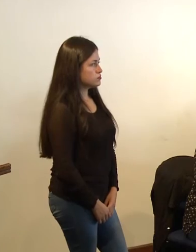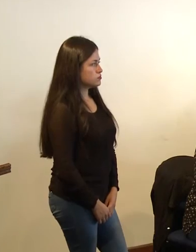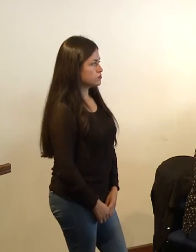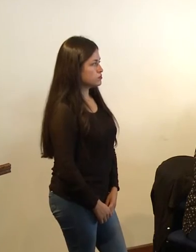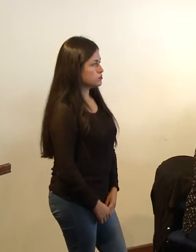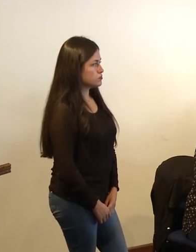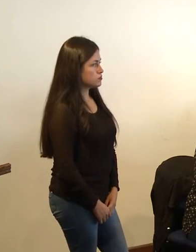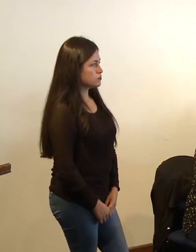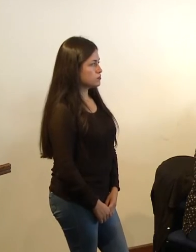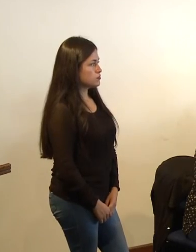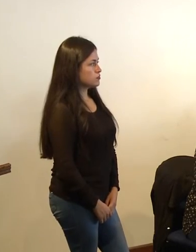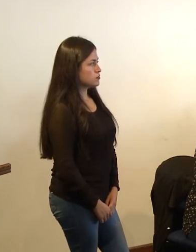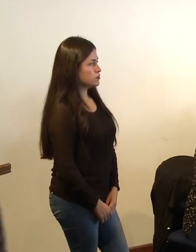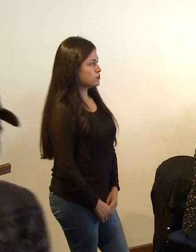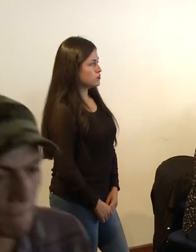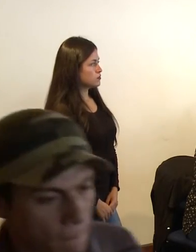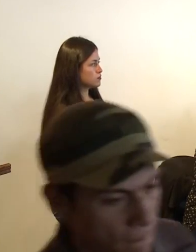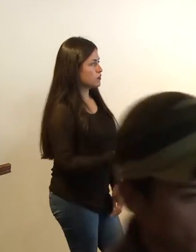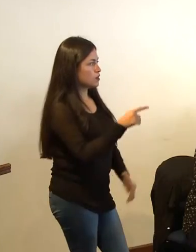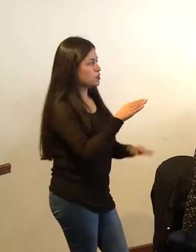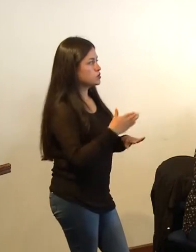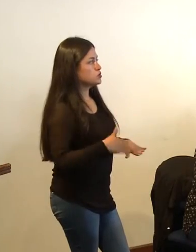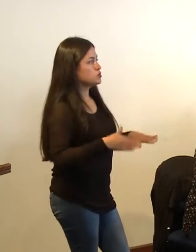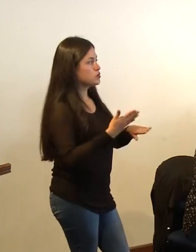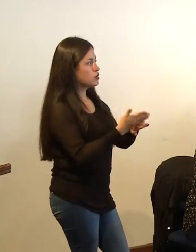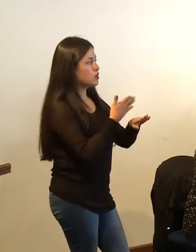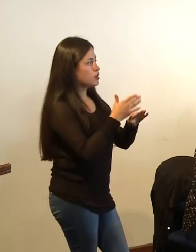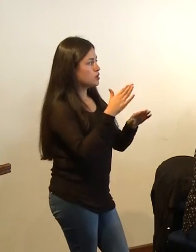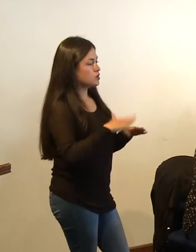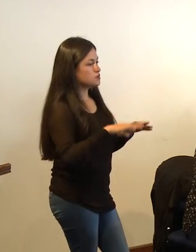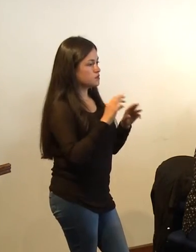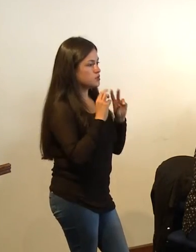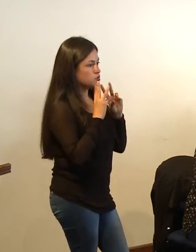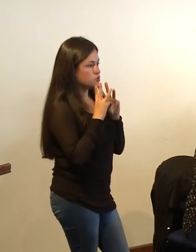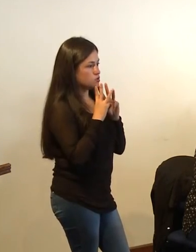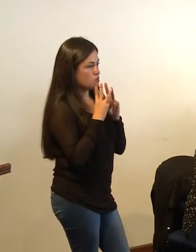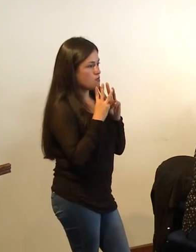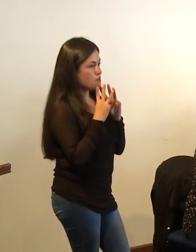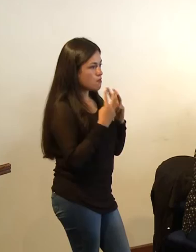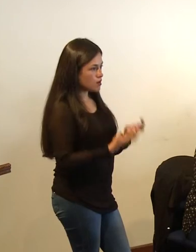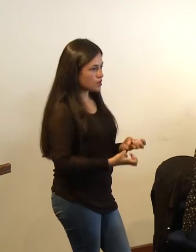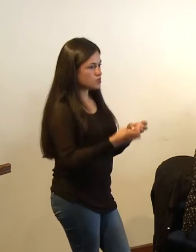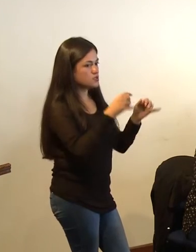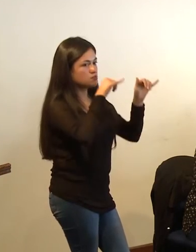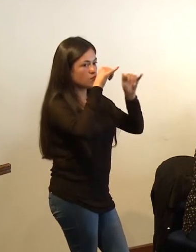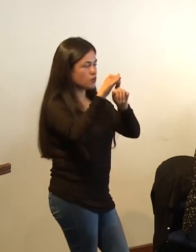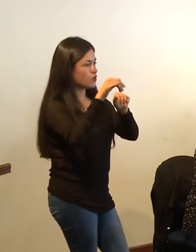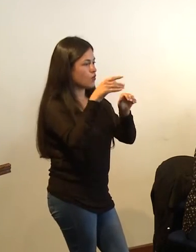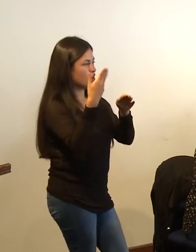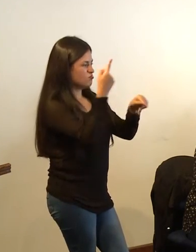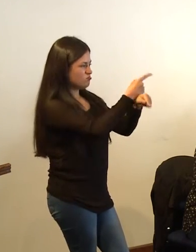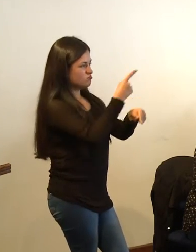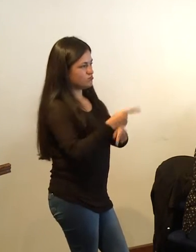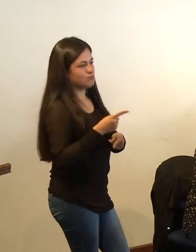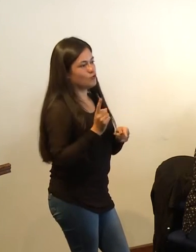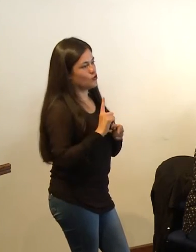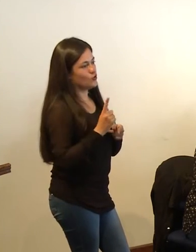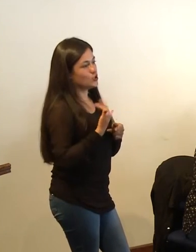lecturas ortodoxas, ¿sí? de un marxismo de cuartel, ni mucho menos. Esto